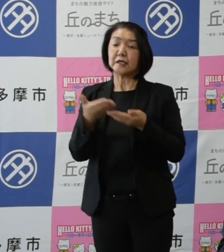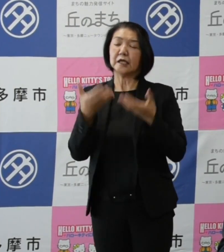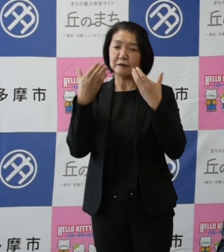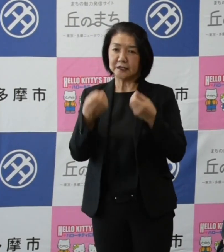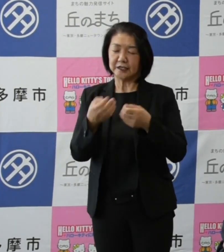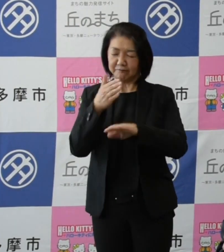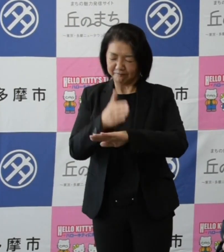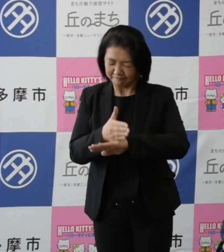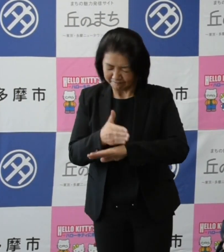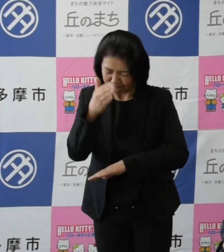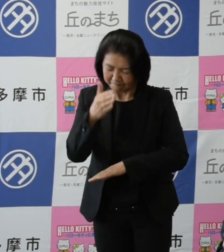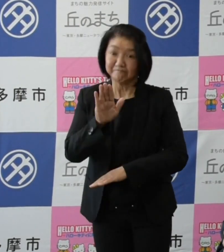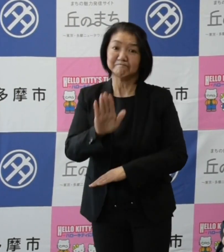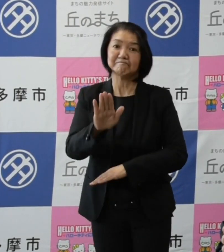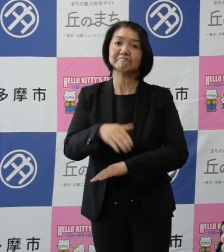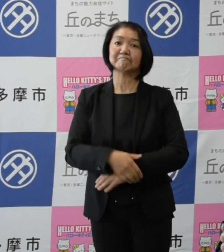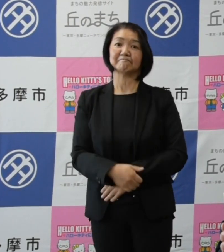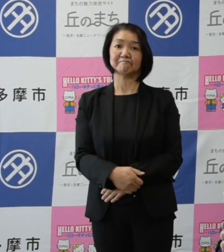感謝申し上げます。